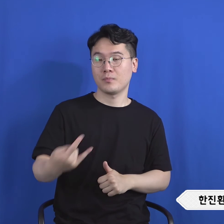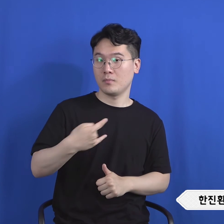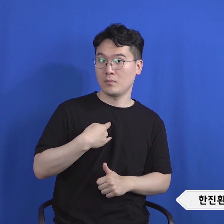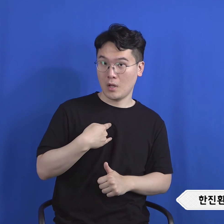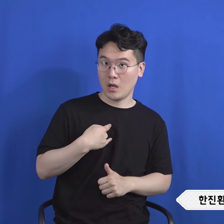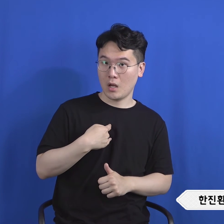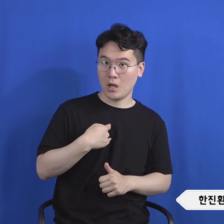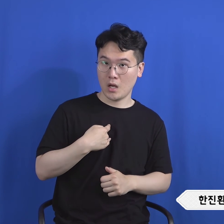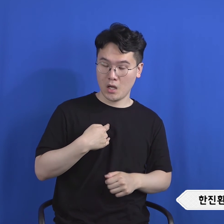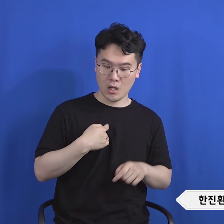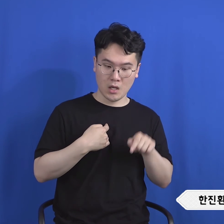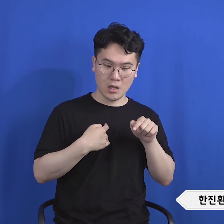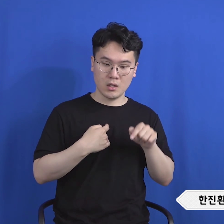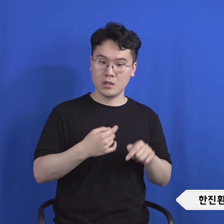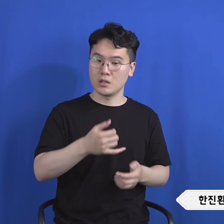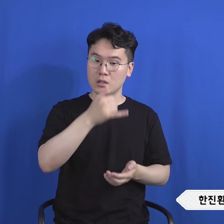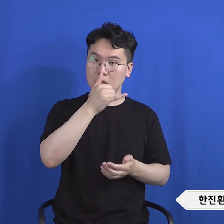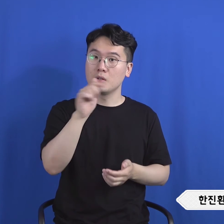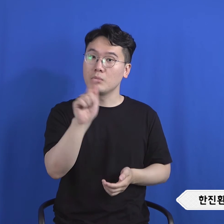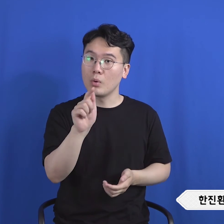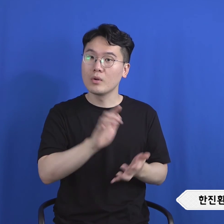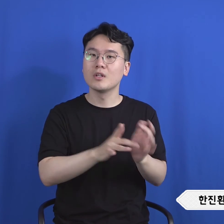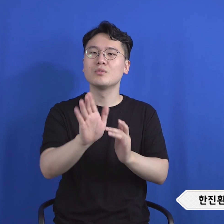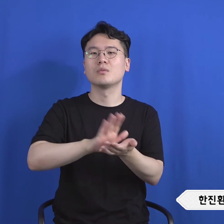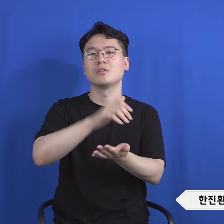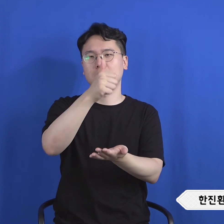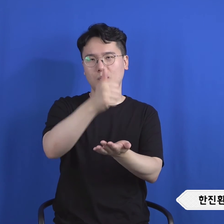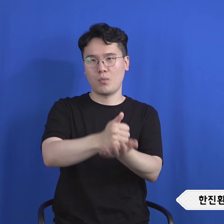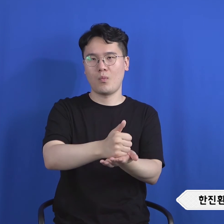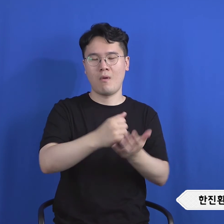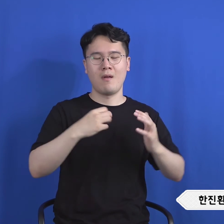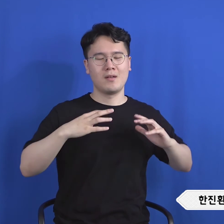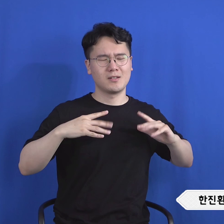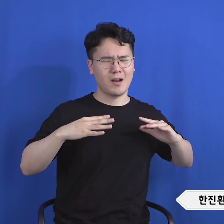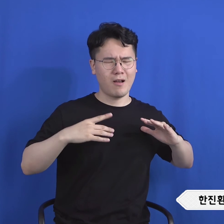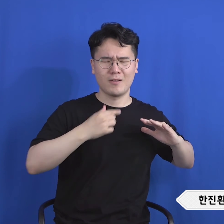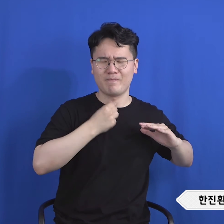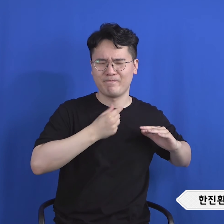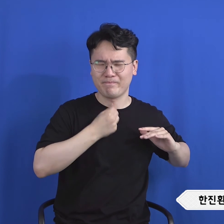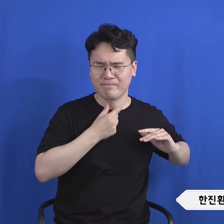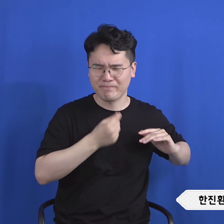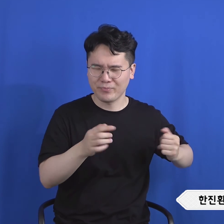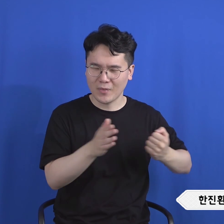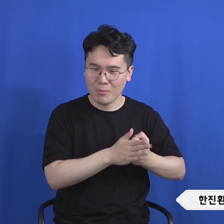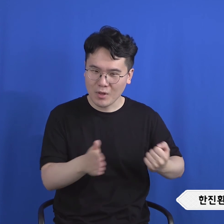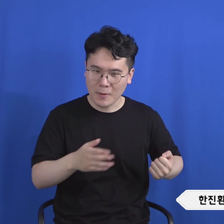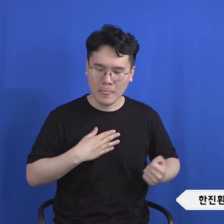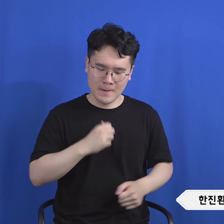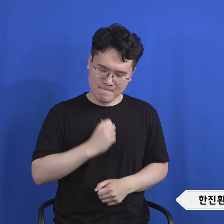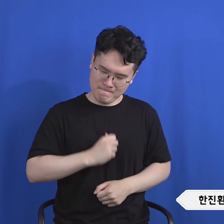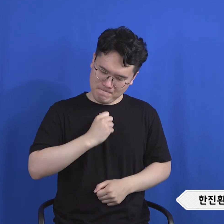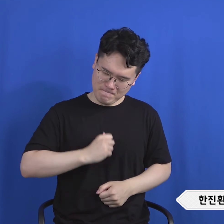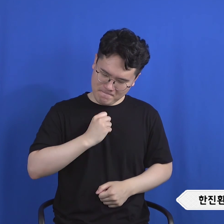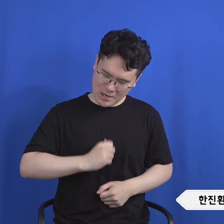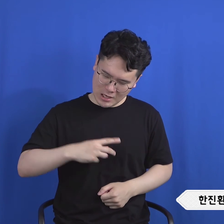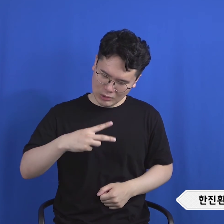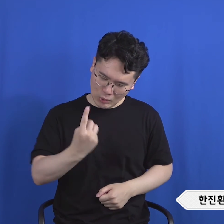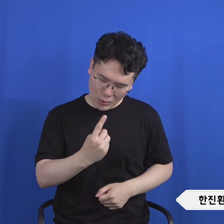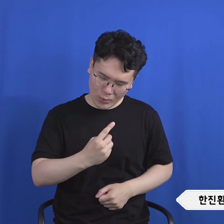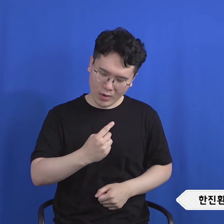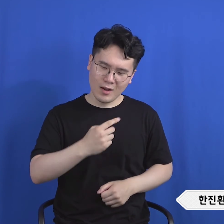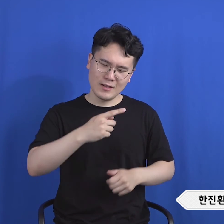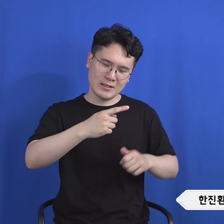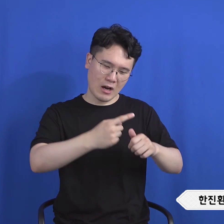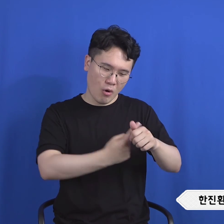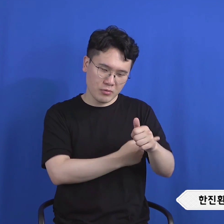내게 있는 예수 그리스도가 너무 자랑스럽기 때문에 그래서 그냥 참으려고 해도 그냥 내 입에서 자꾸 예수 말이